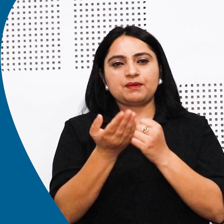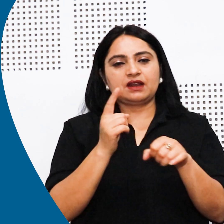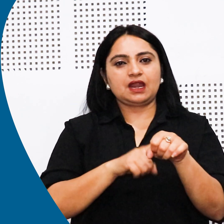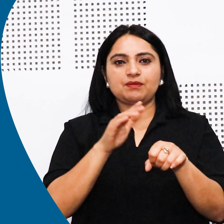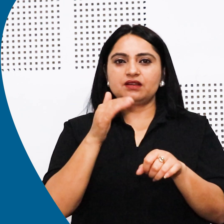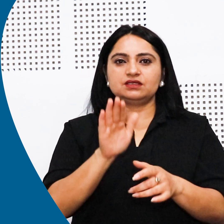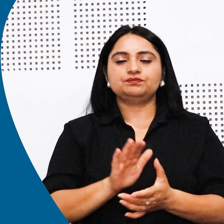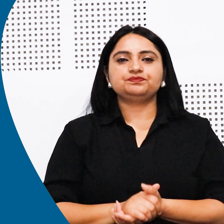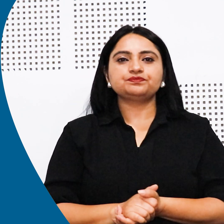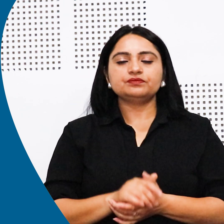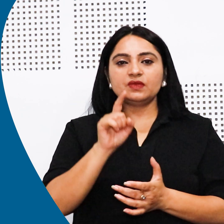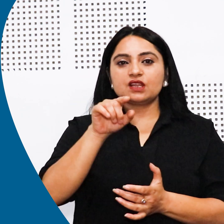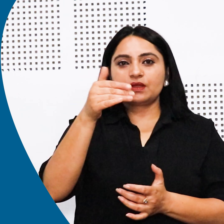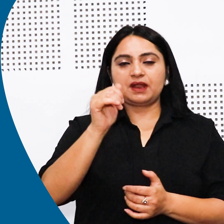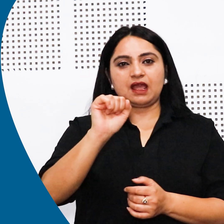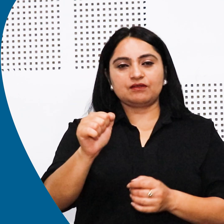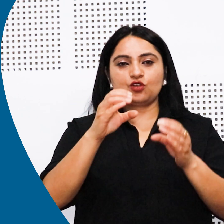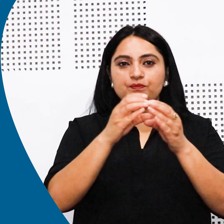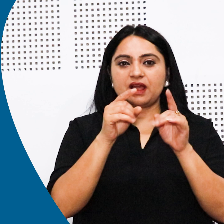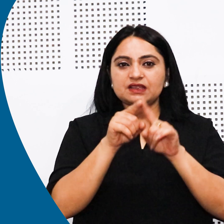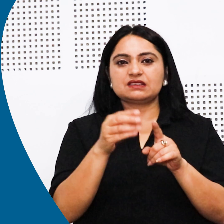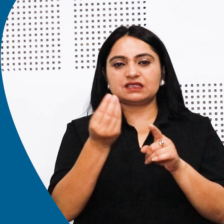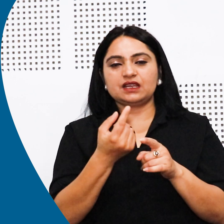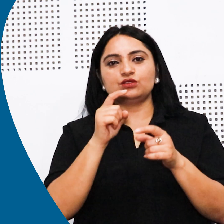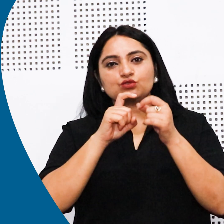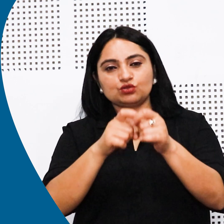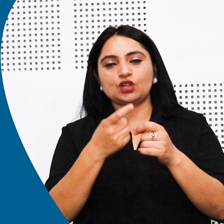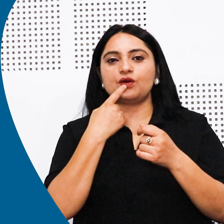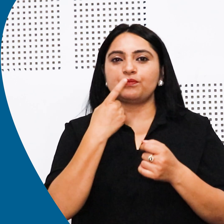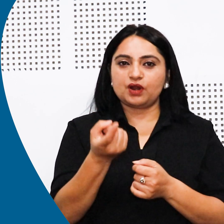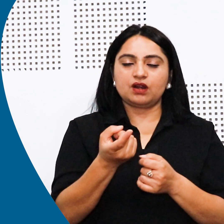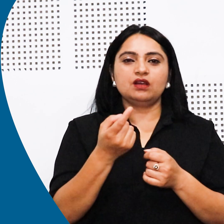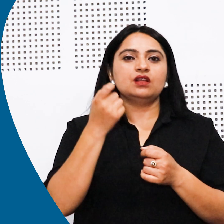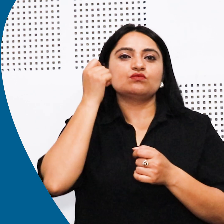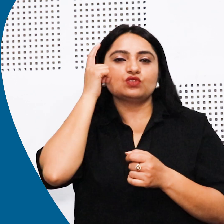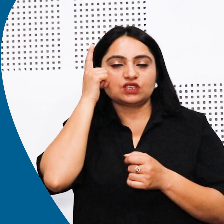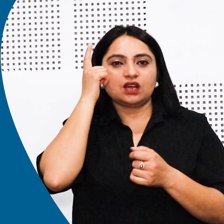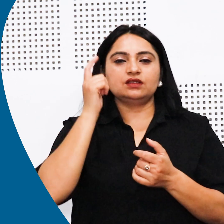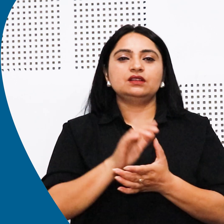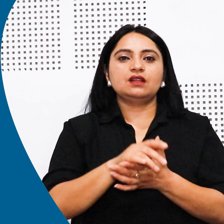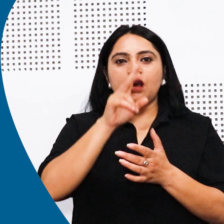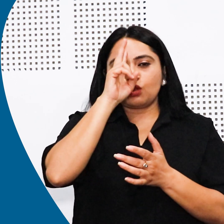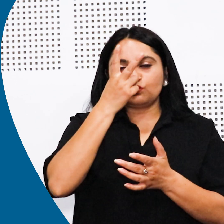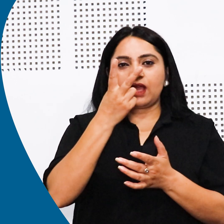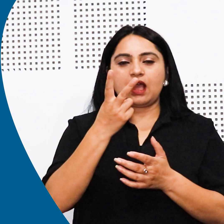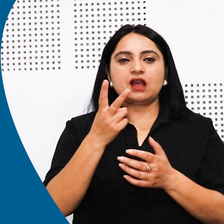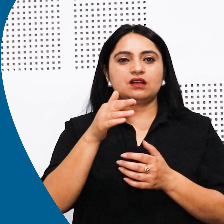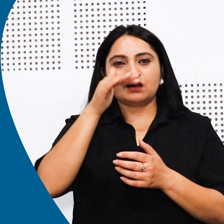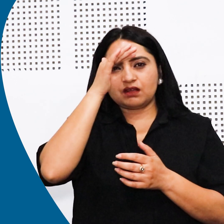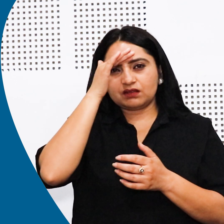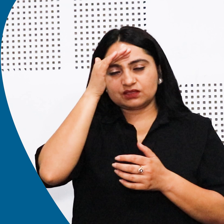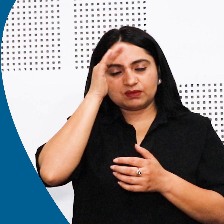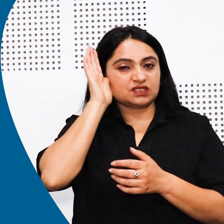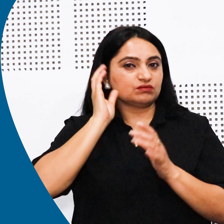लिने समय भएको छ। तपाईलाई तपाईको पालिकासँग केही सोध्न, भन्न, जान्न, बुझ्न अथवा समस्या